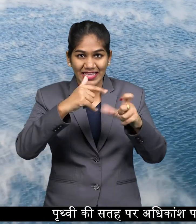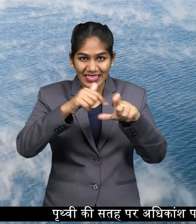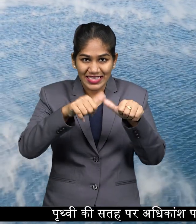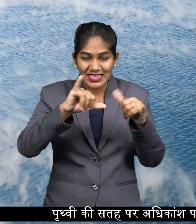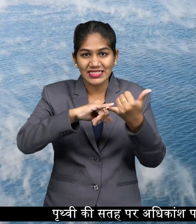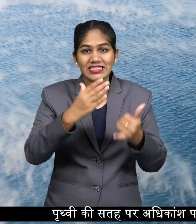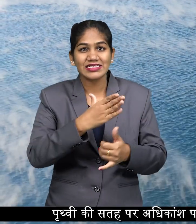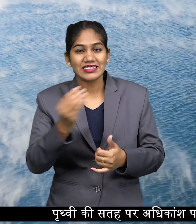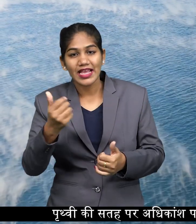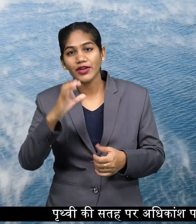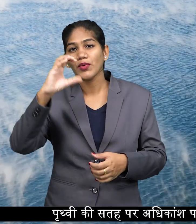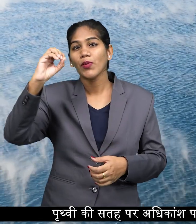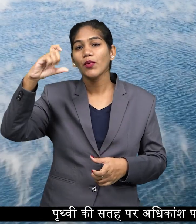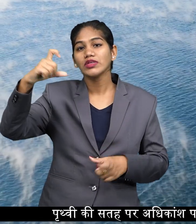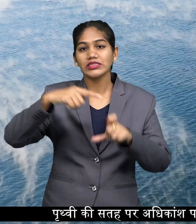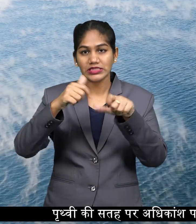है।